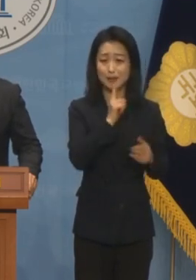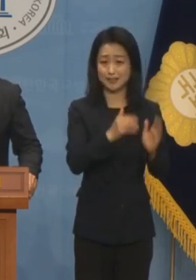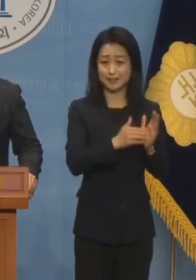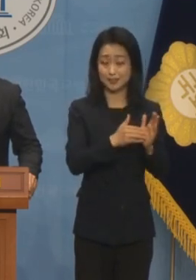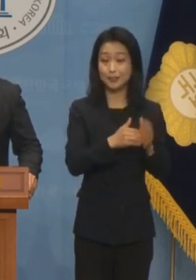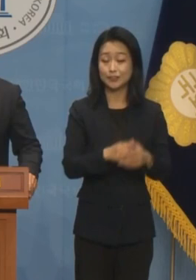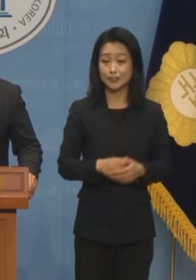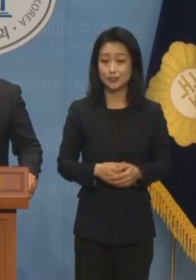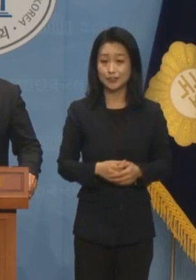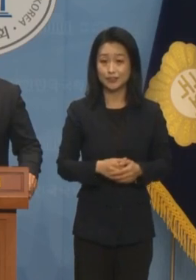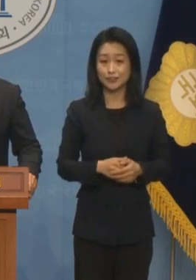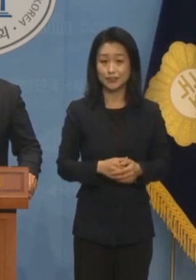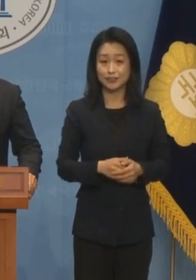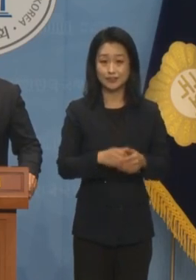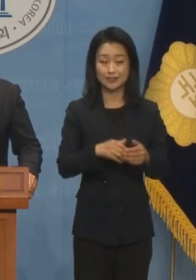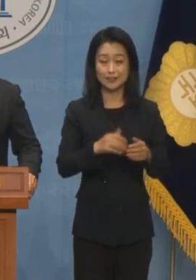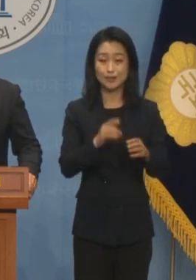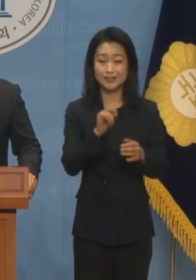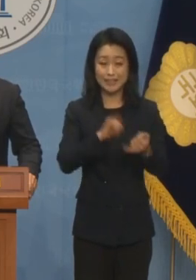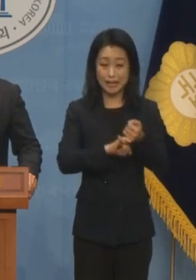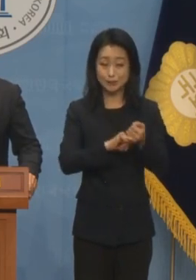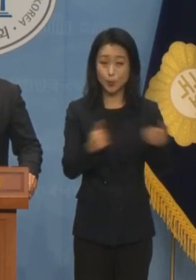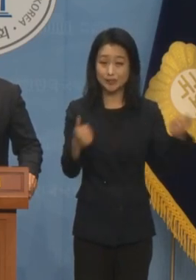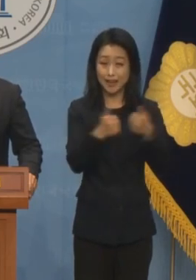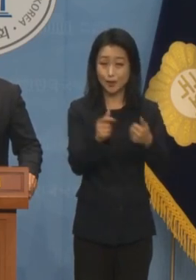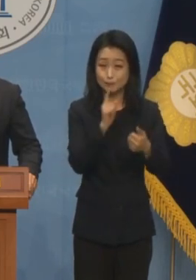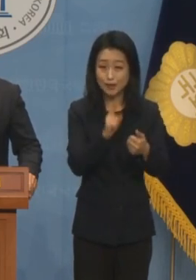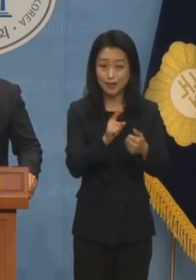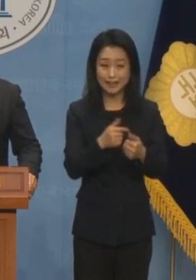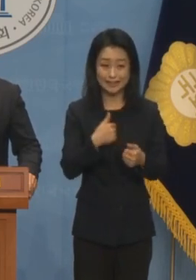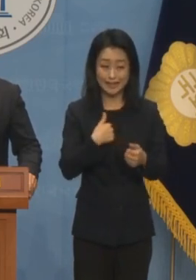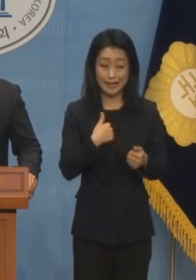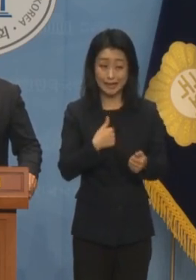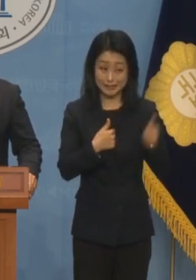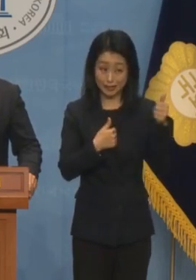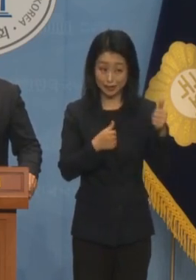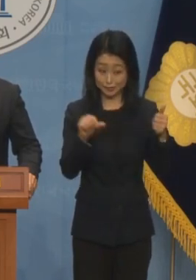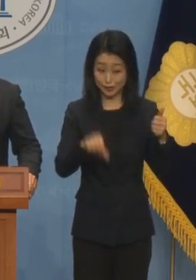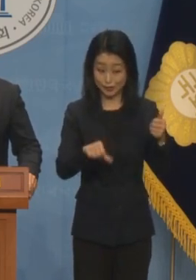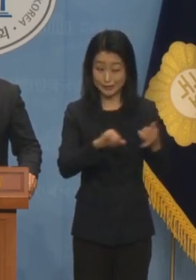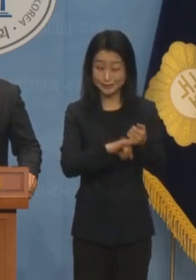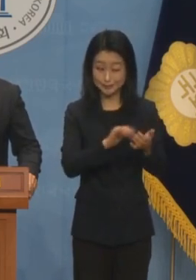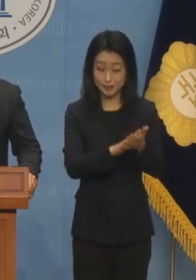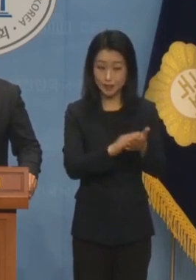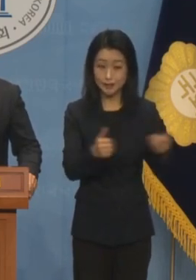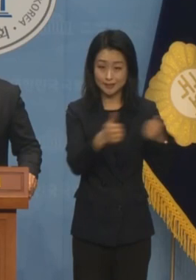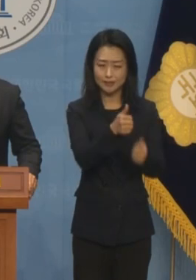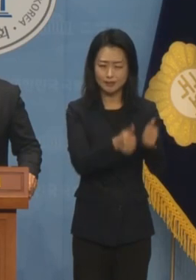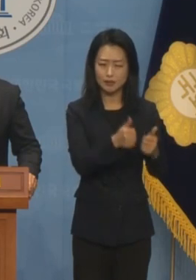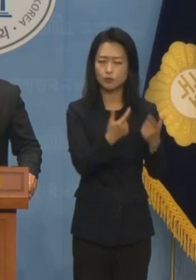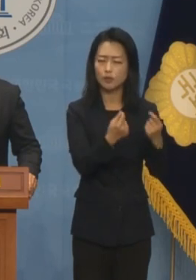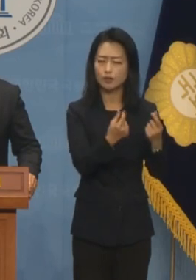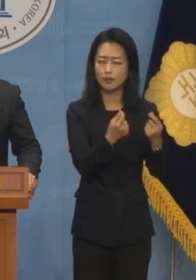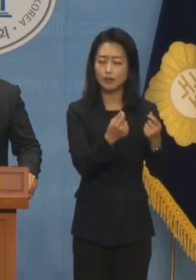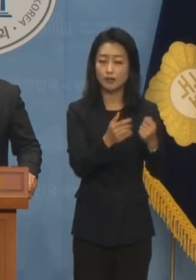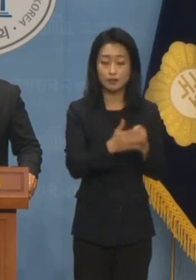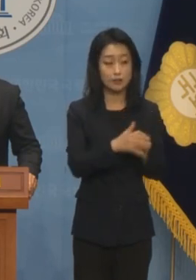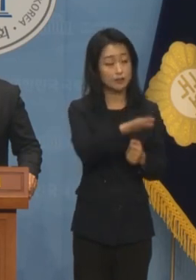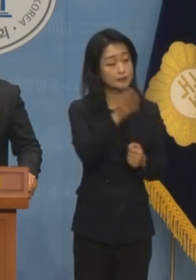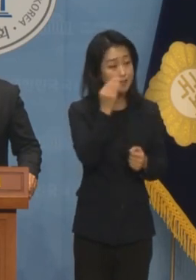약속대련 시즌2가 아니라면 조건 없이 최상병 특검법부터 통과시켜줄 것을